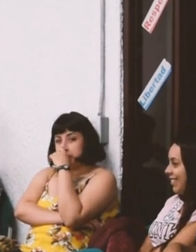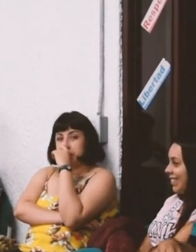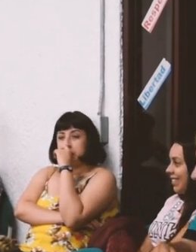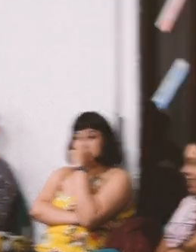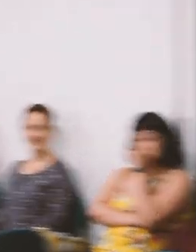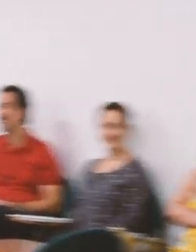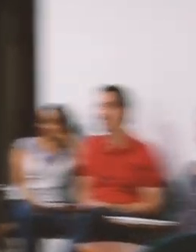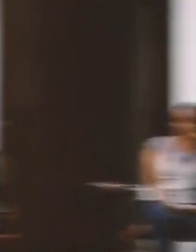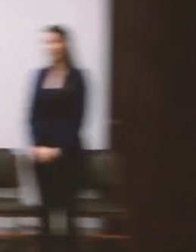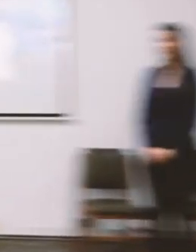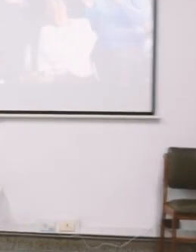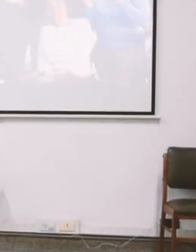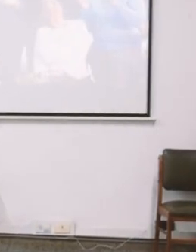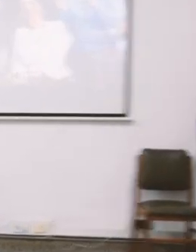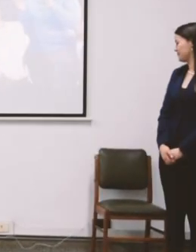Pues que...